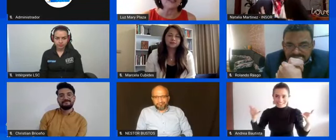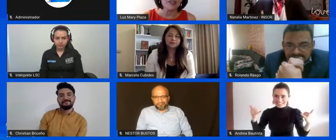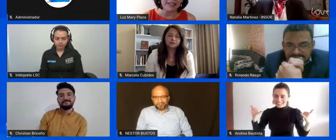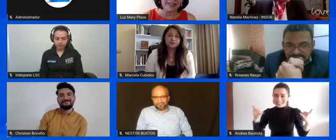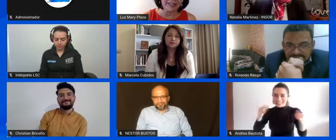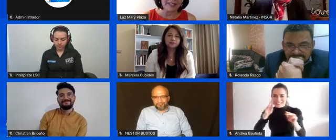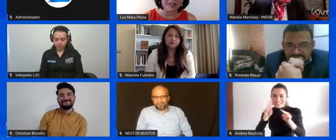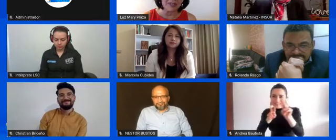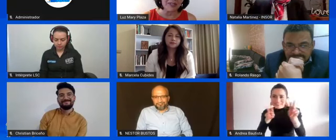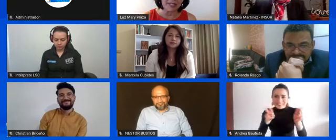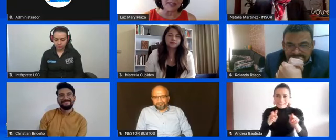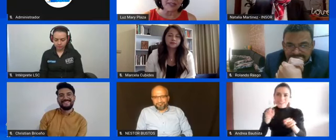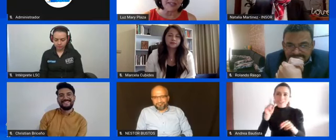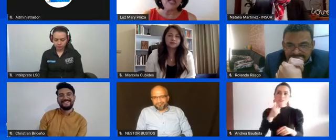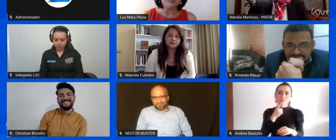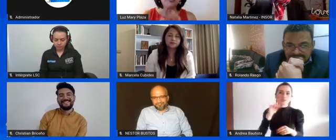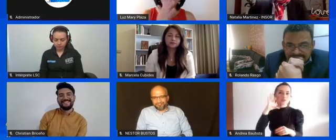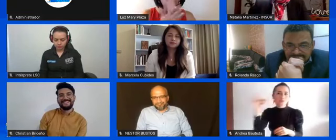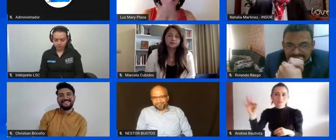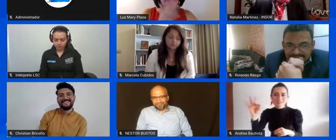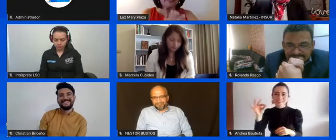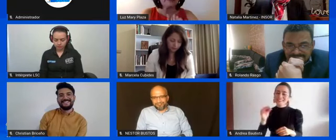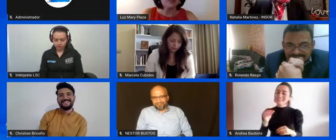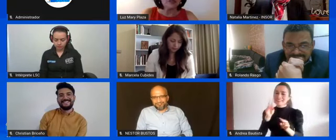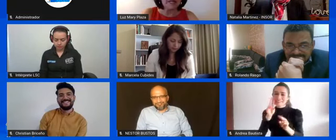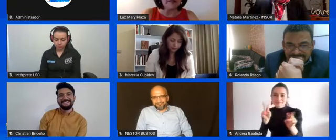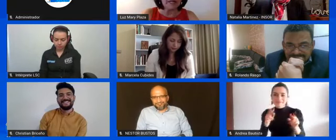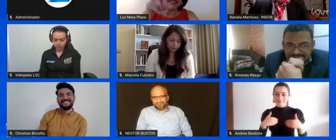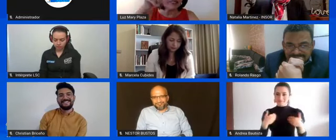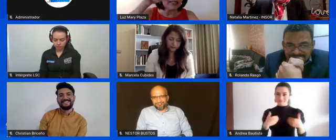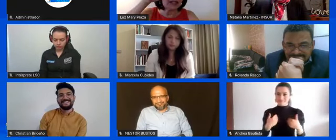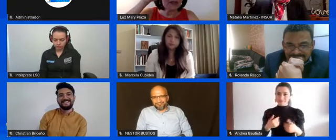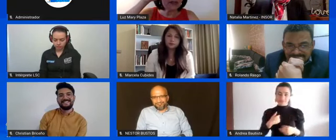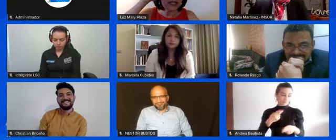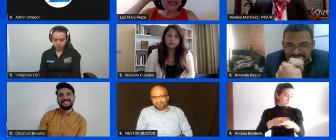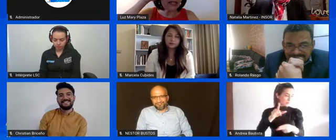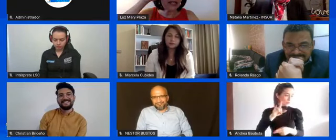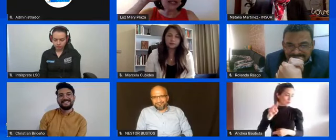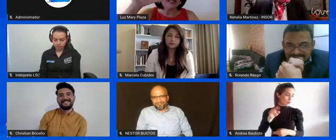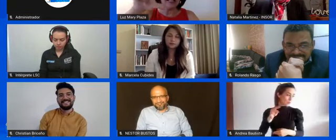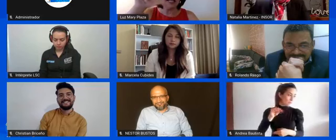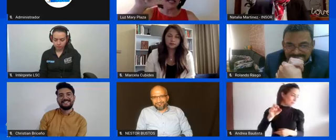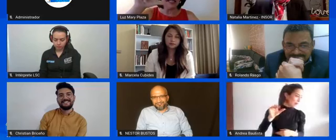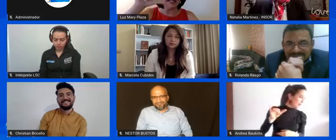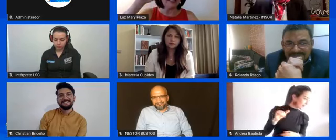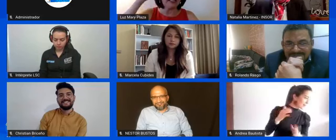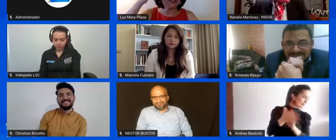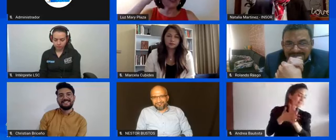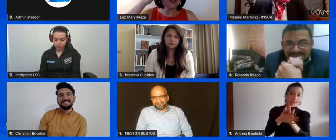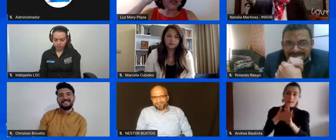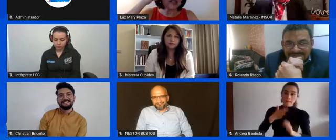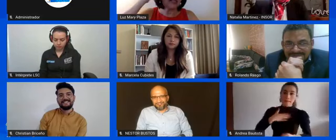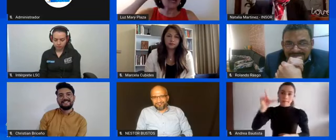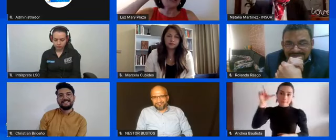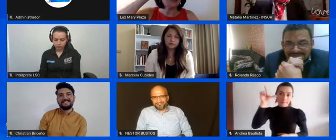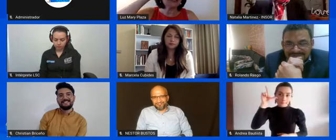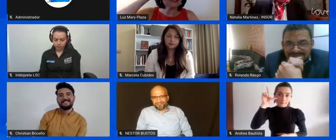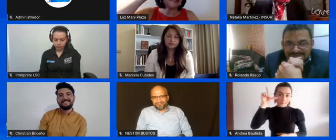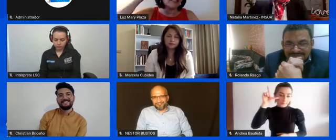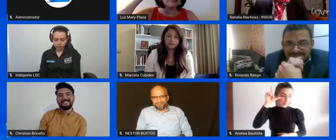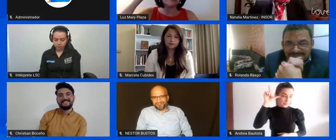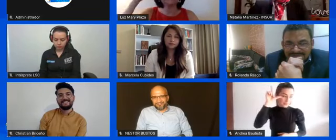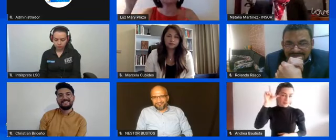y oyentes, y amigos oyentes. Ok, mi nombre es Luz Mari Plaza y esta es mi seña, la L y los ojos